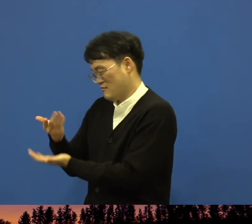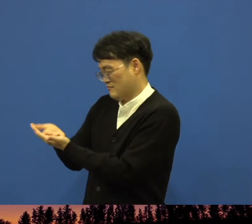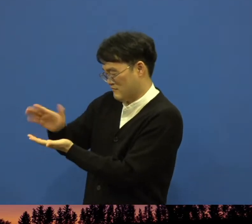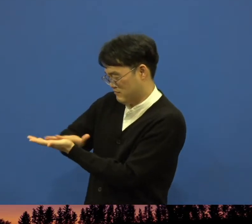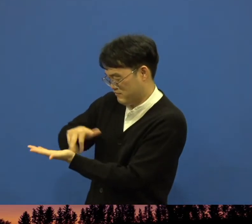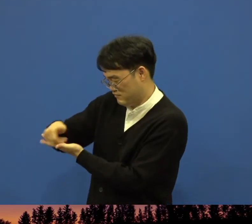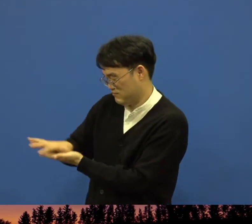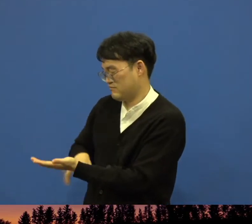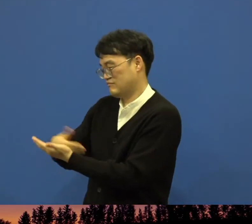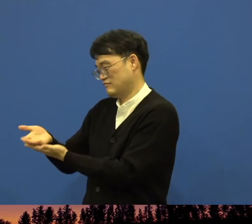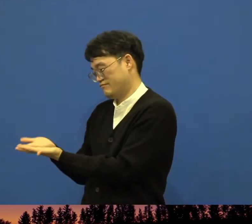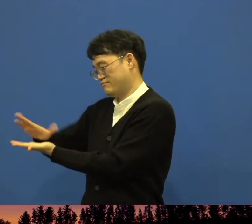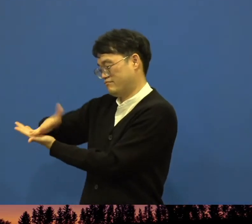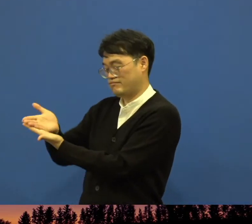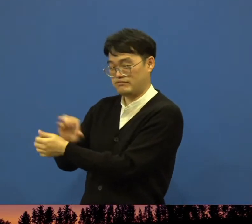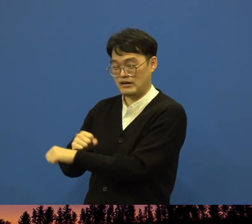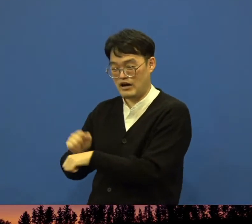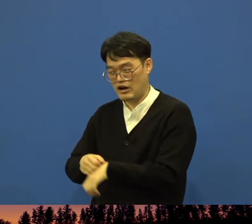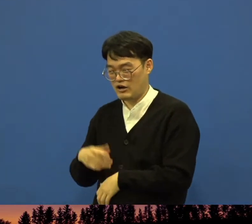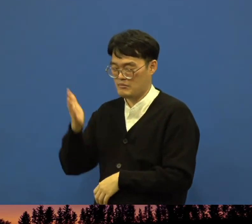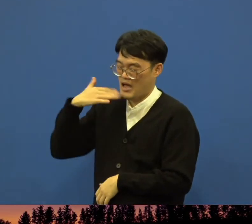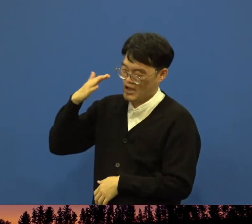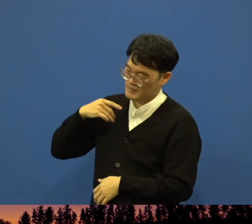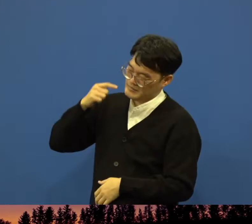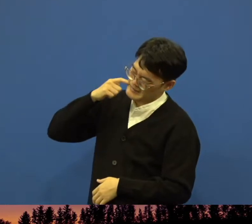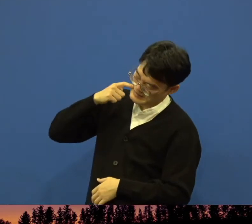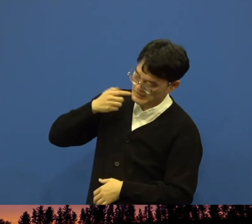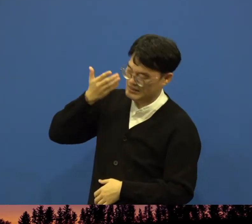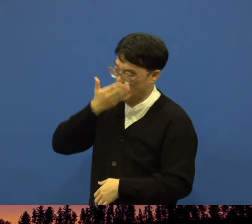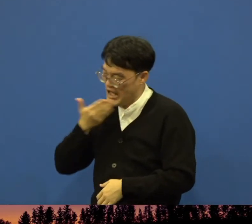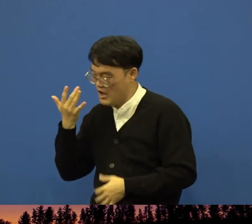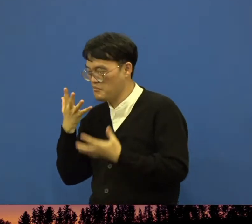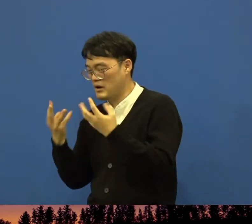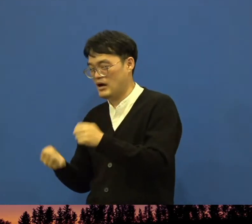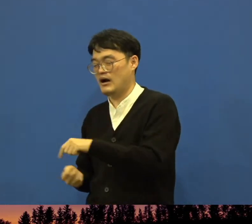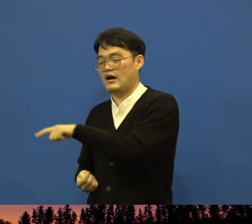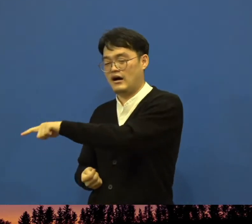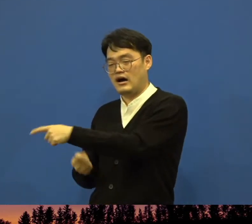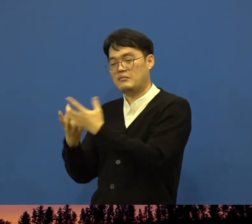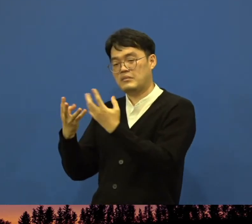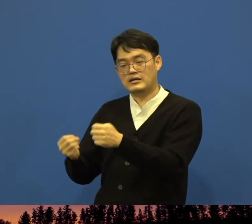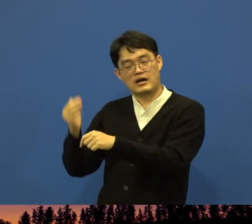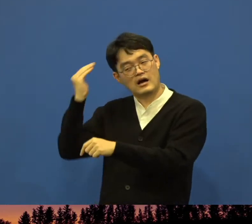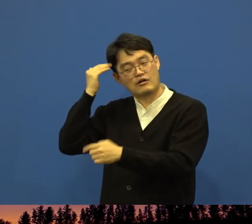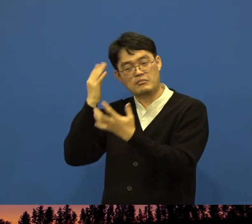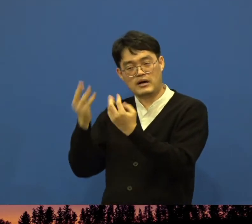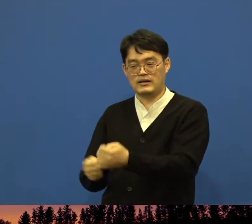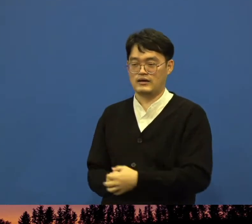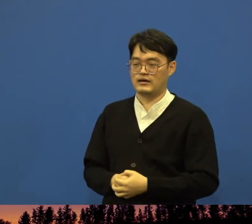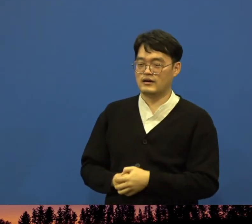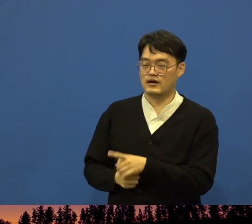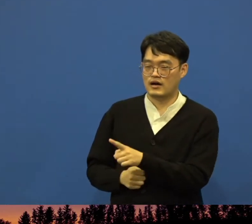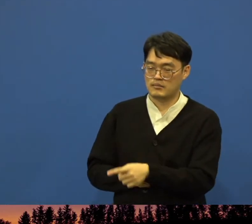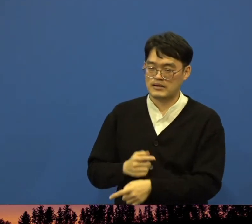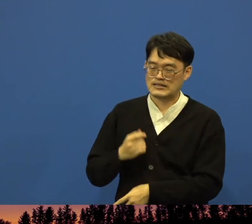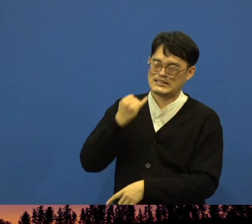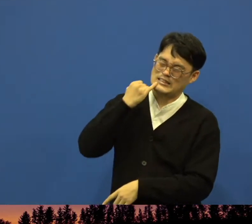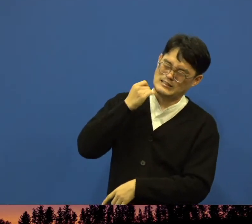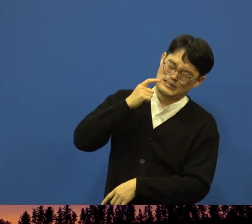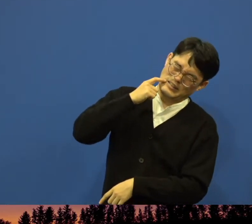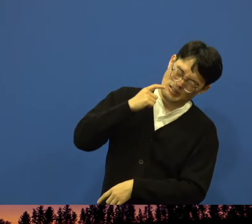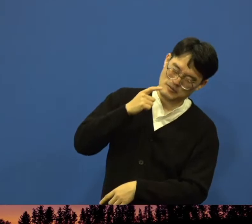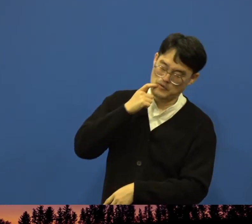어마어마해요. 그 맛도 보니까 맵다 짜다 달다 단짠 싸고 시고 새콤하고 쌀쌀하고